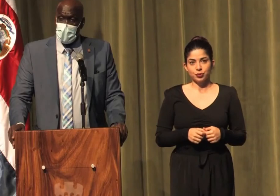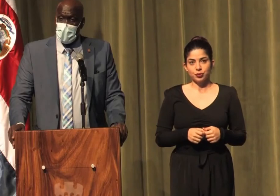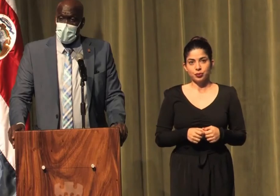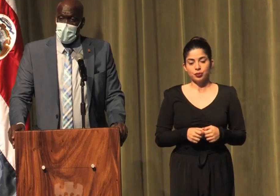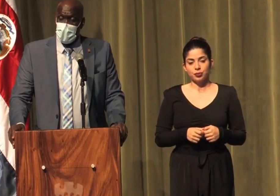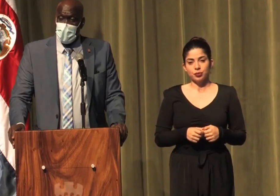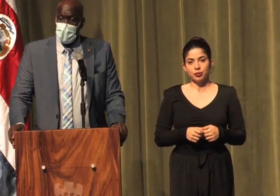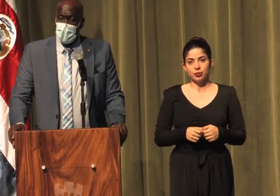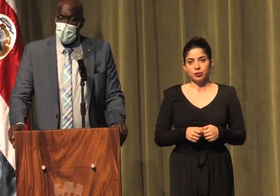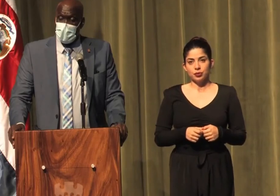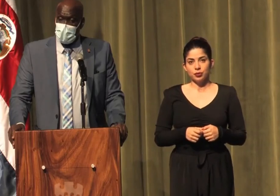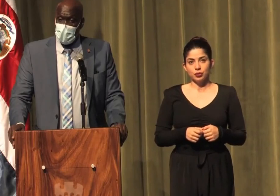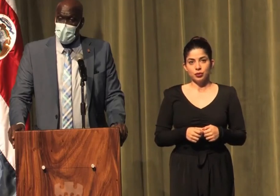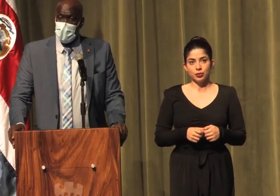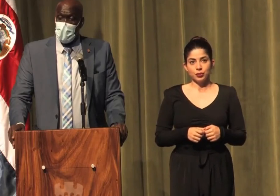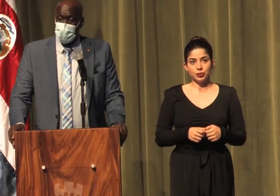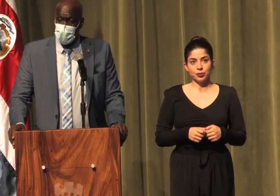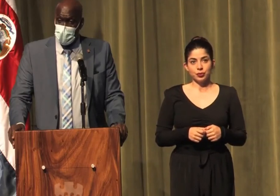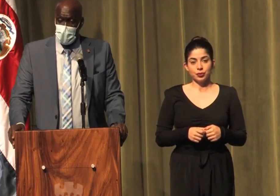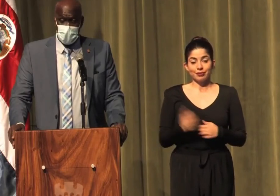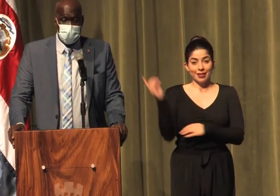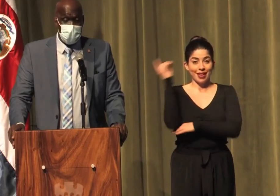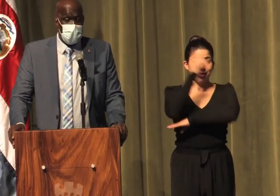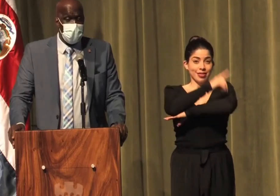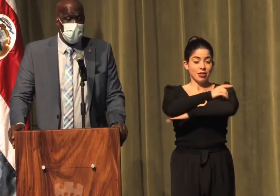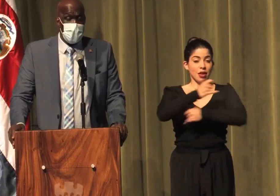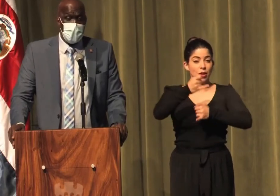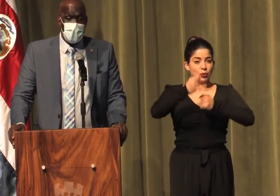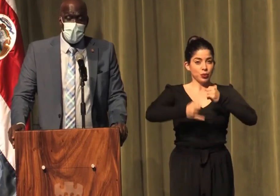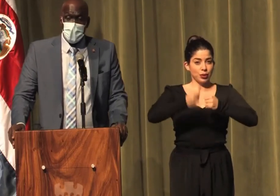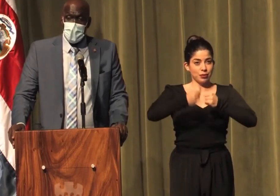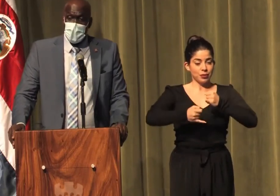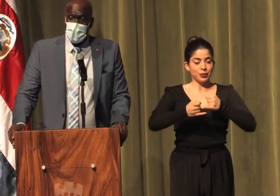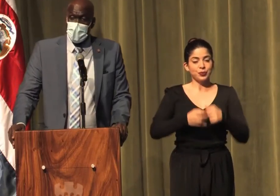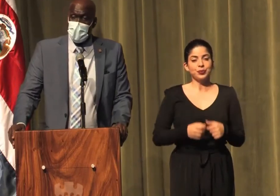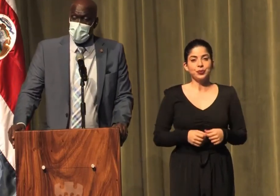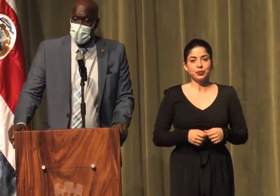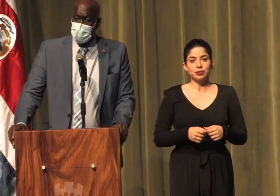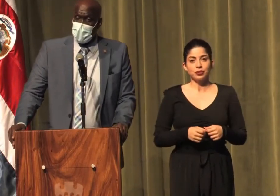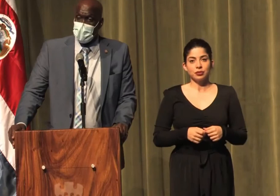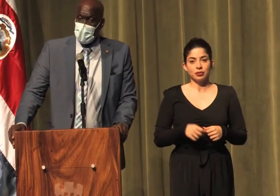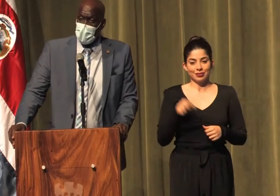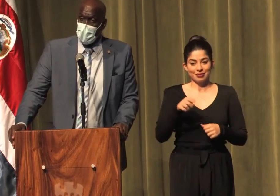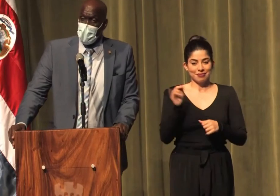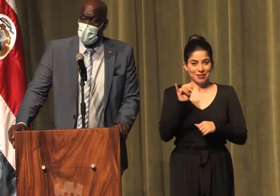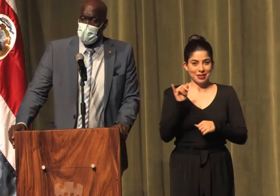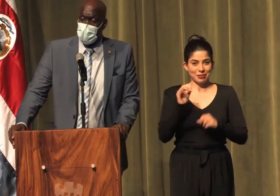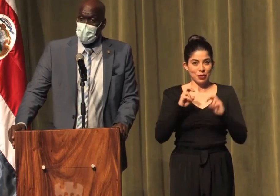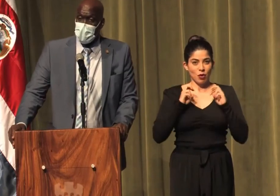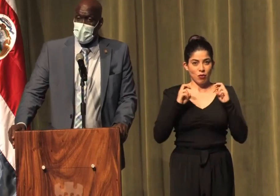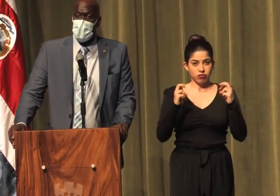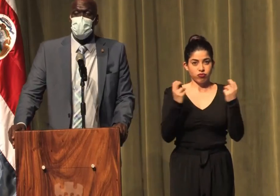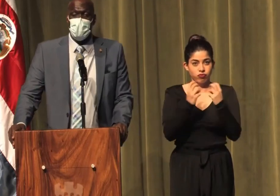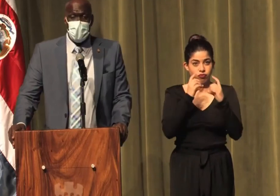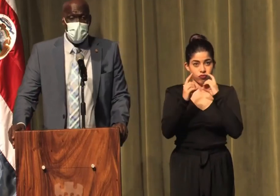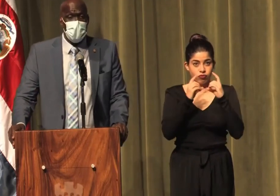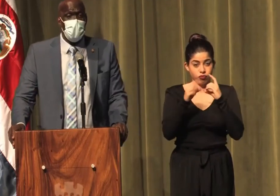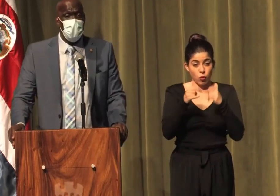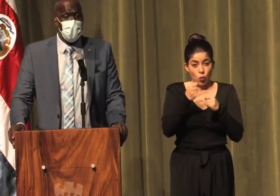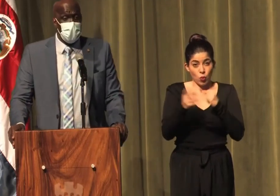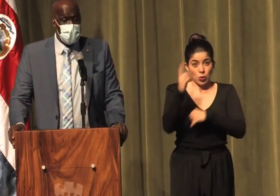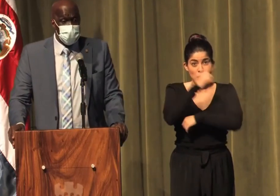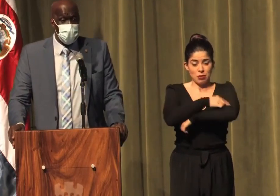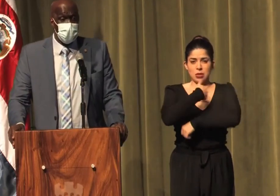Durante el día de clausura de la mesa de diálogo, asumí